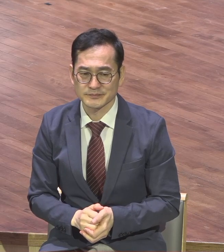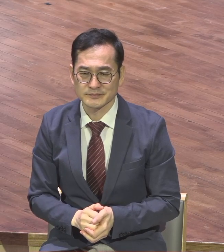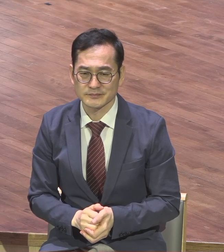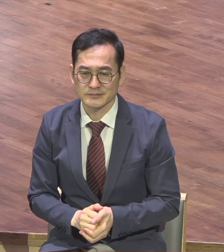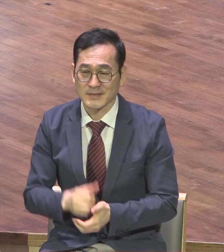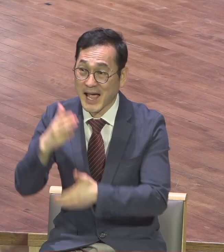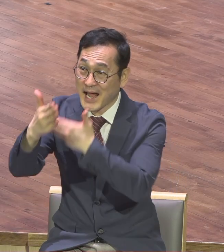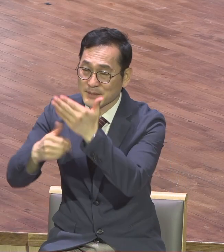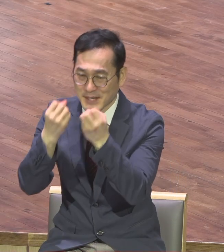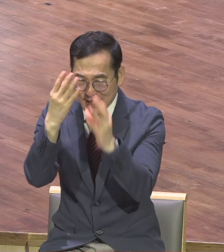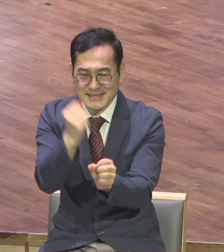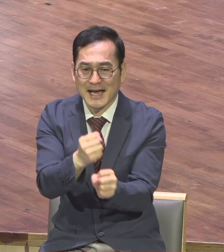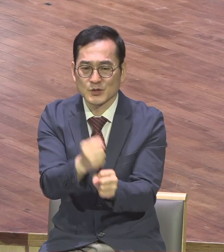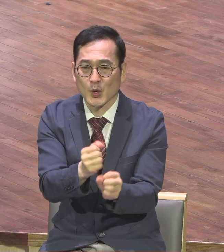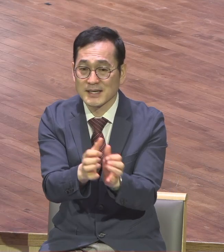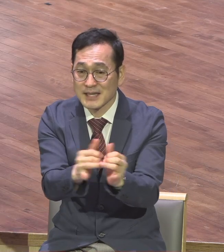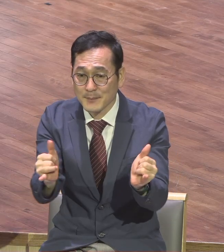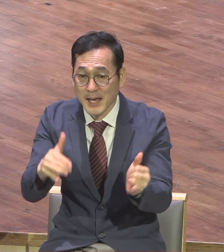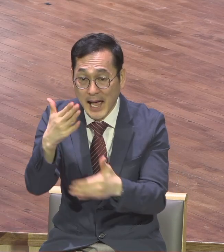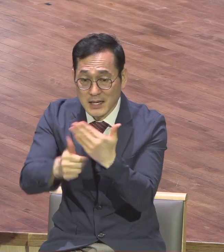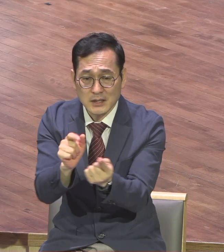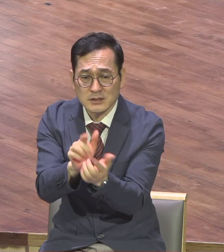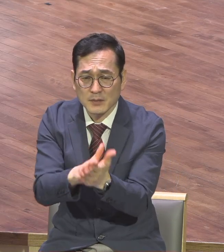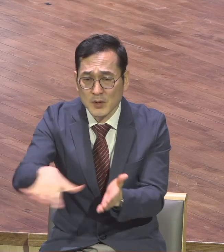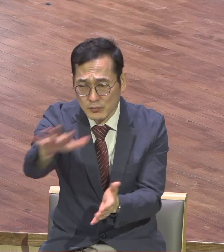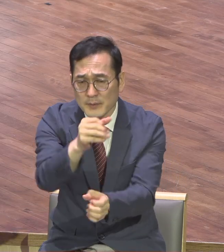하나님의 창조 원리와 완전 다른 것.